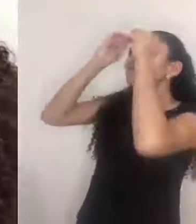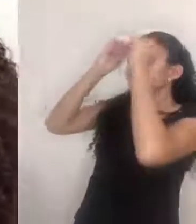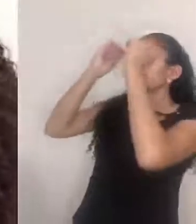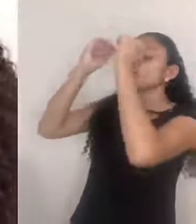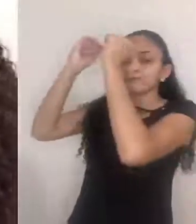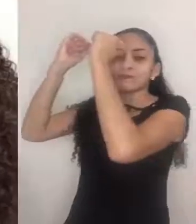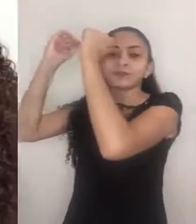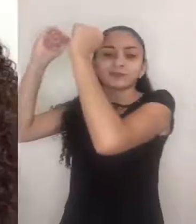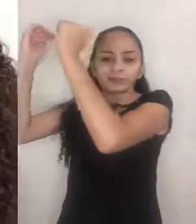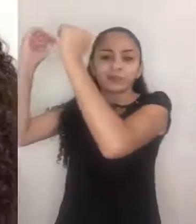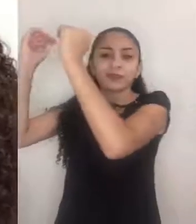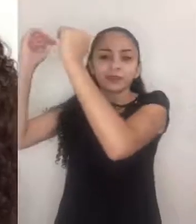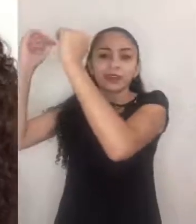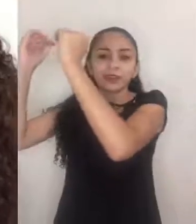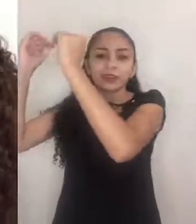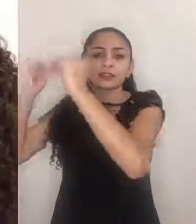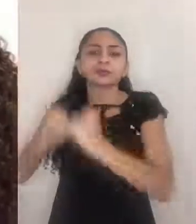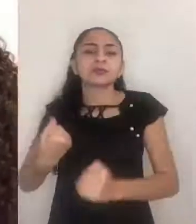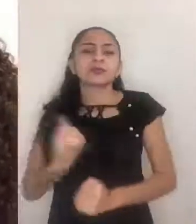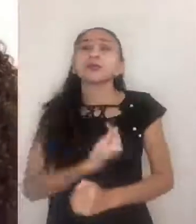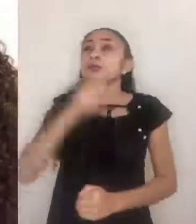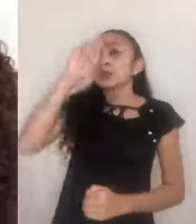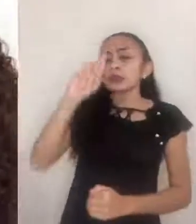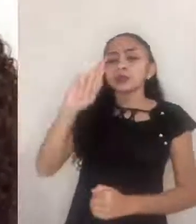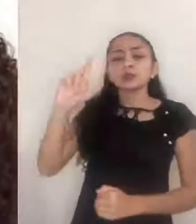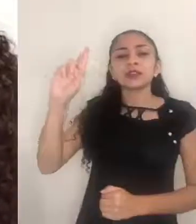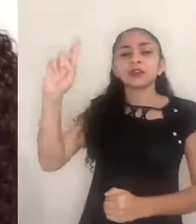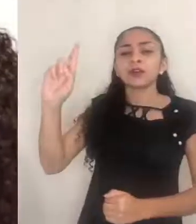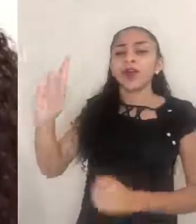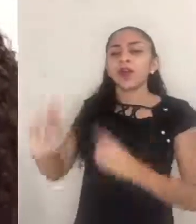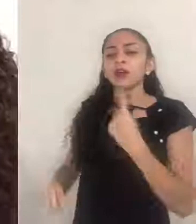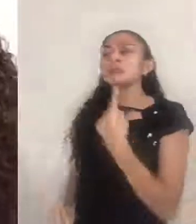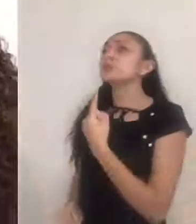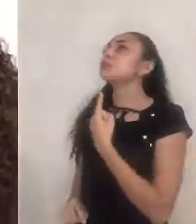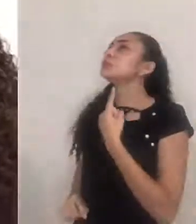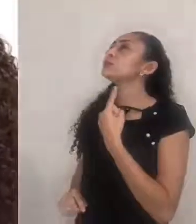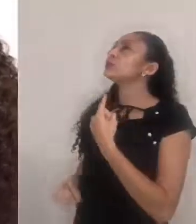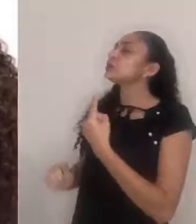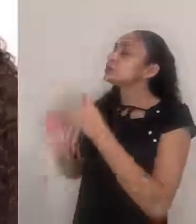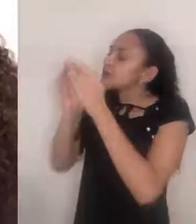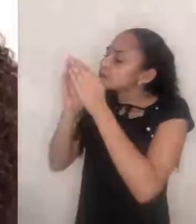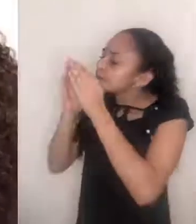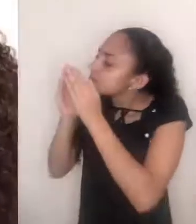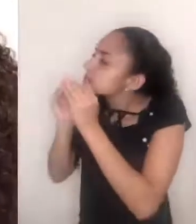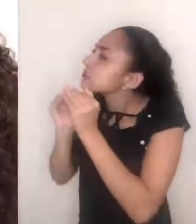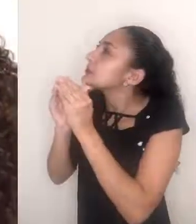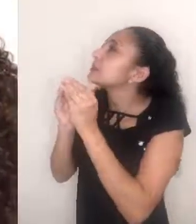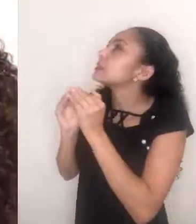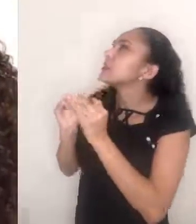ensinou sobre fechar a porta do nosso quarto, buscarmos o Senhor em secreto, ter uma